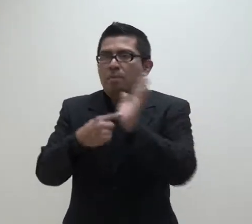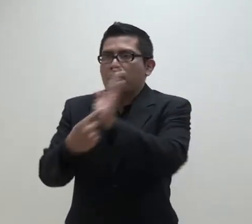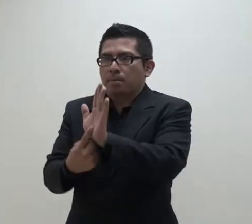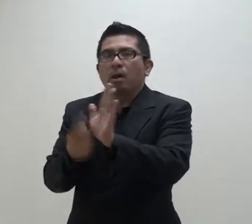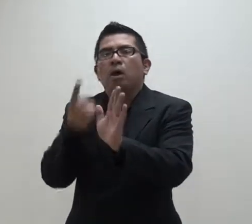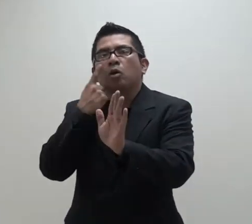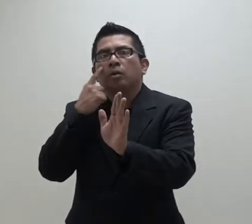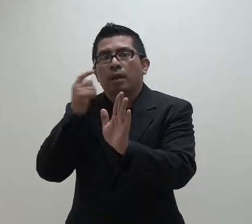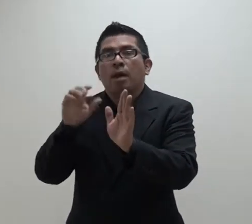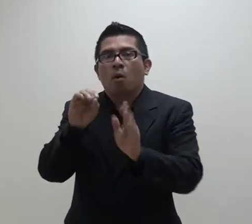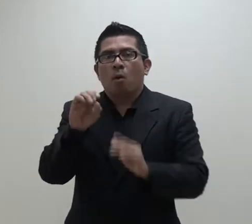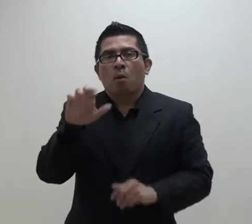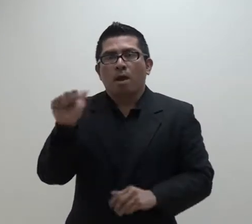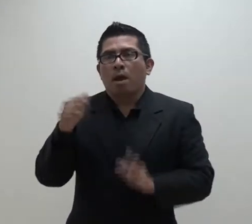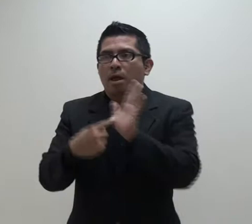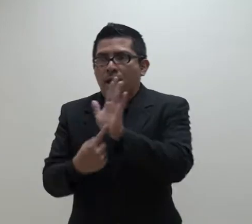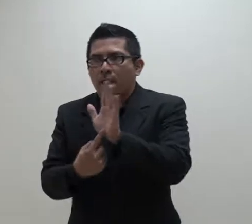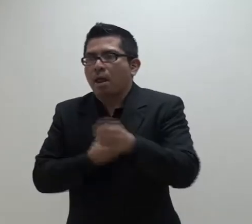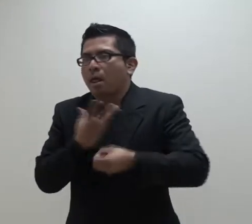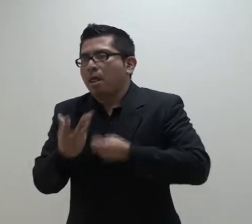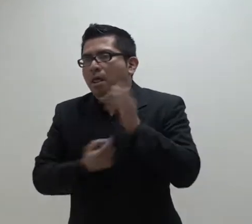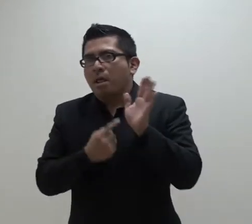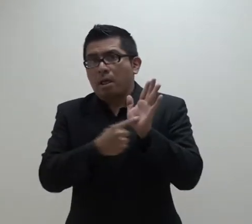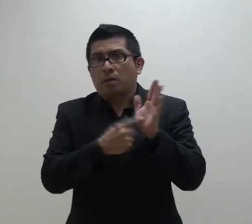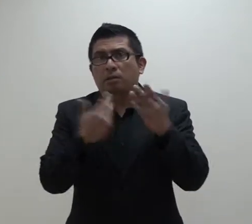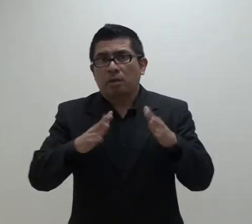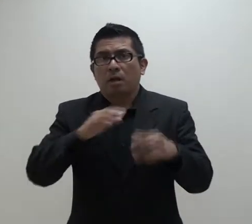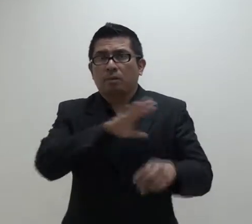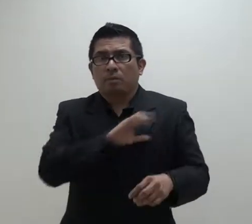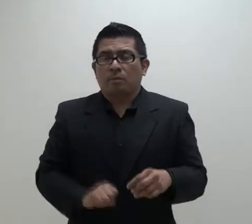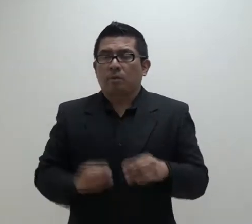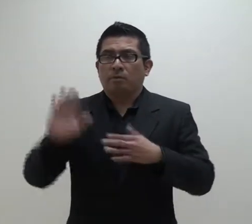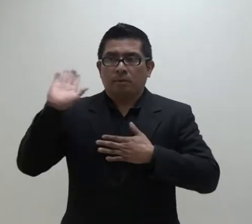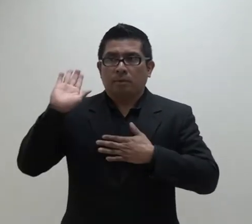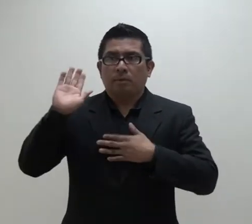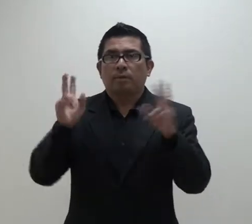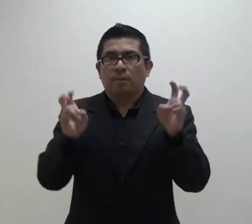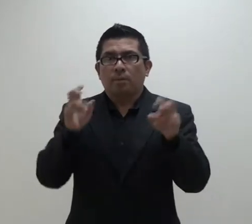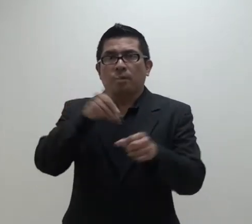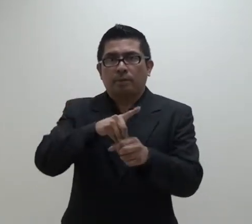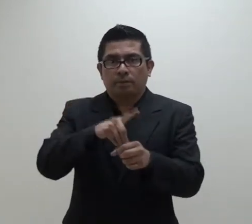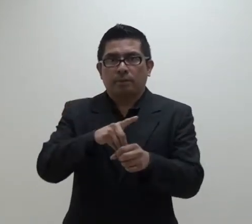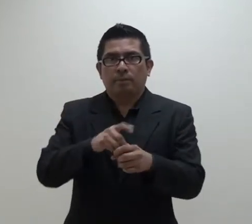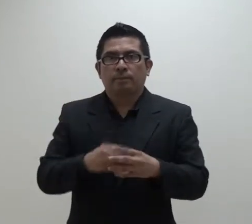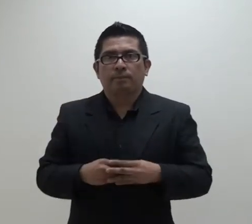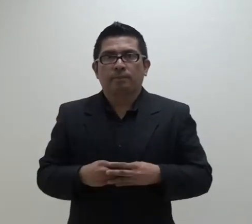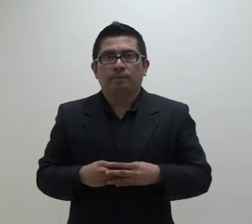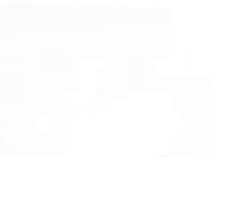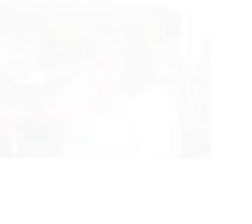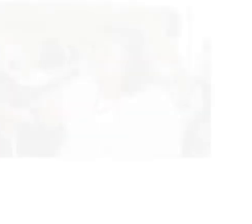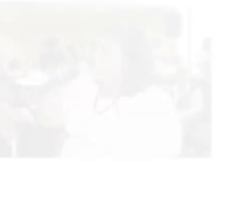la Organización de Estados Americanos, como parte de los compromisos de El Salvador en materia de discapacidad.